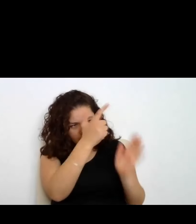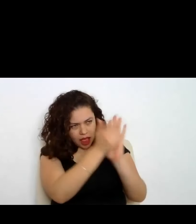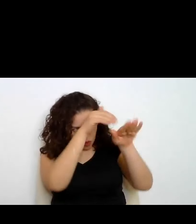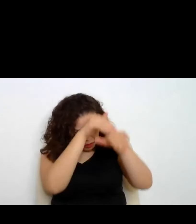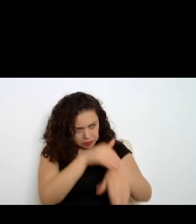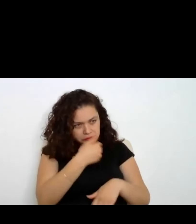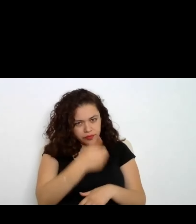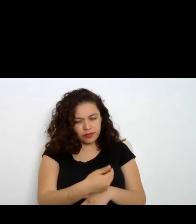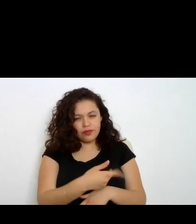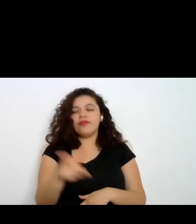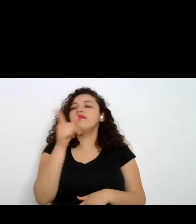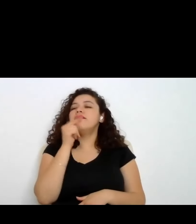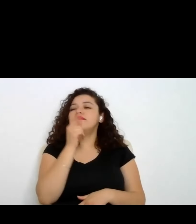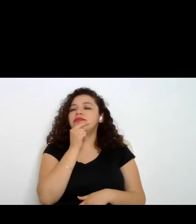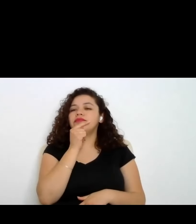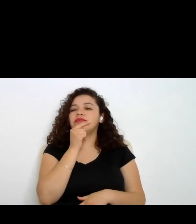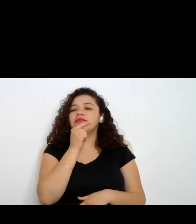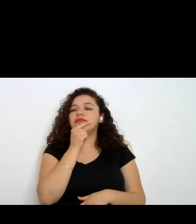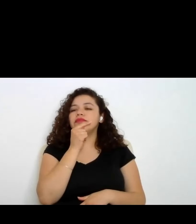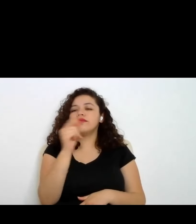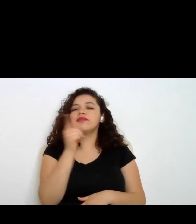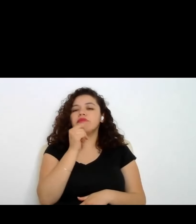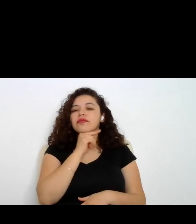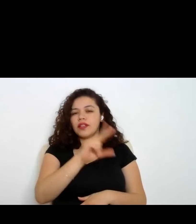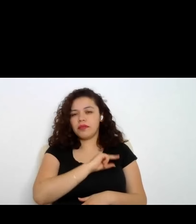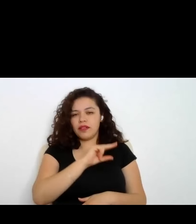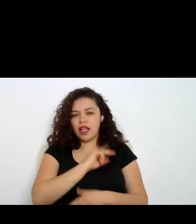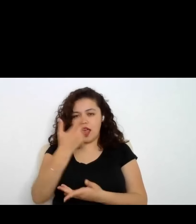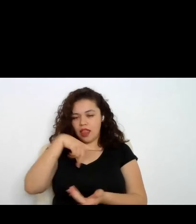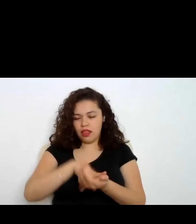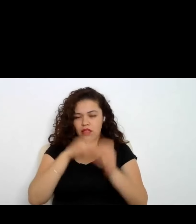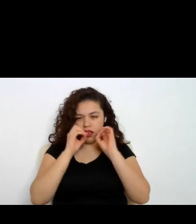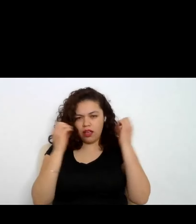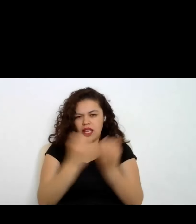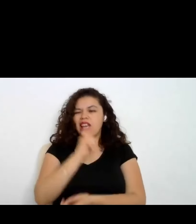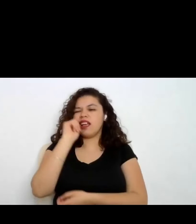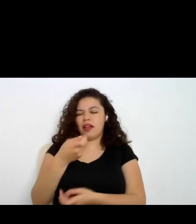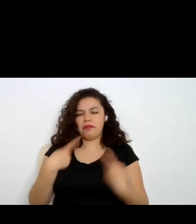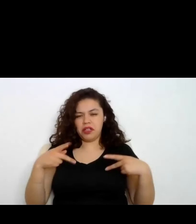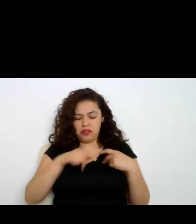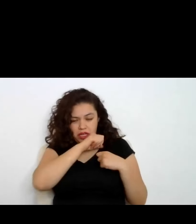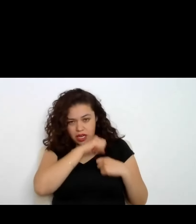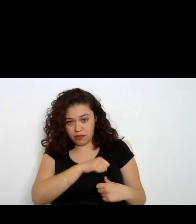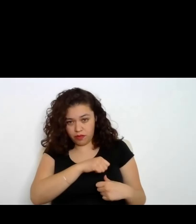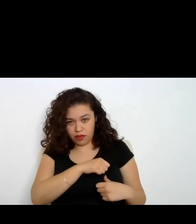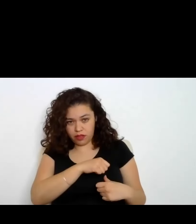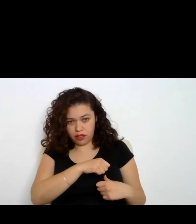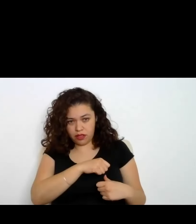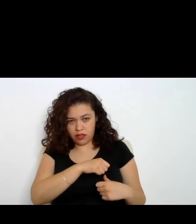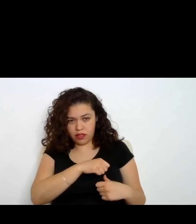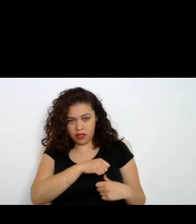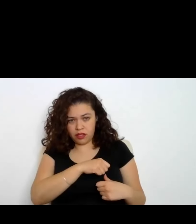fin, el oficial de privacidad dentro de las organizaciones es la persona que se encarga de ver cuál es